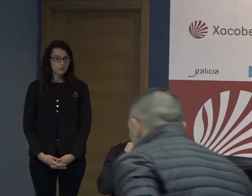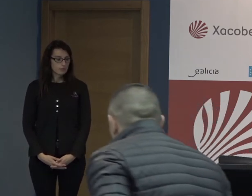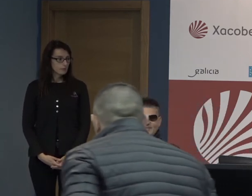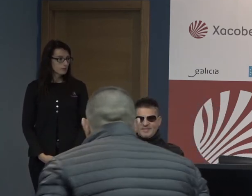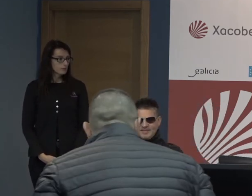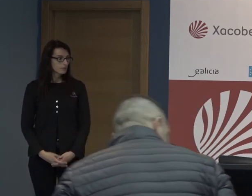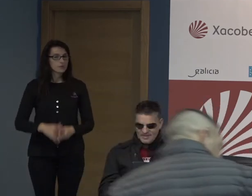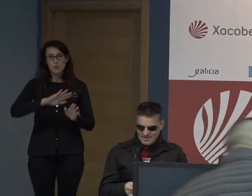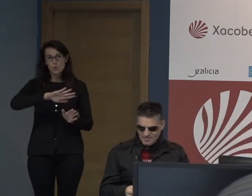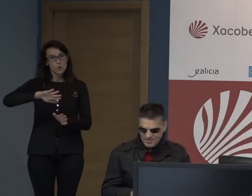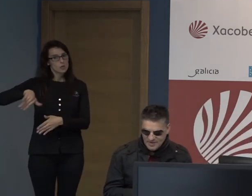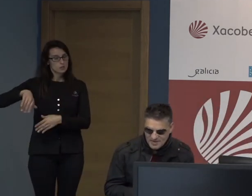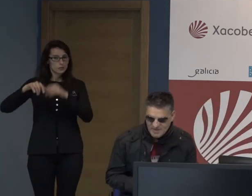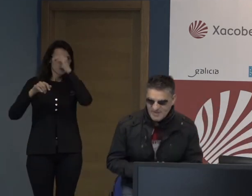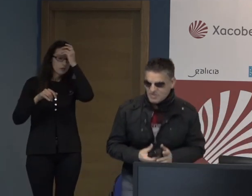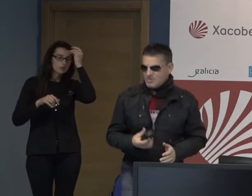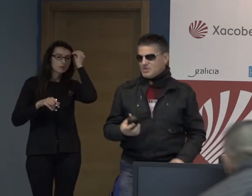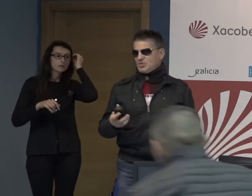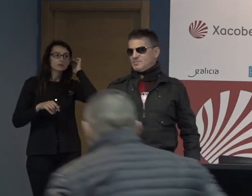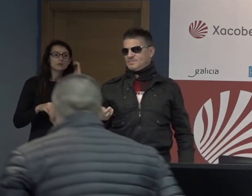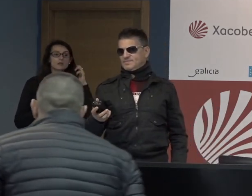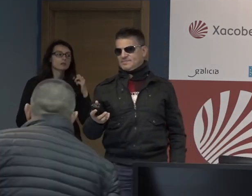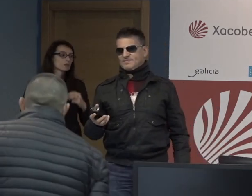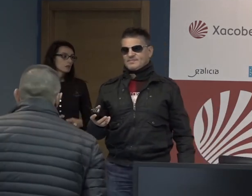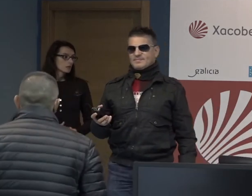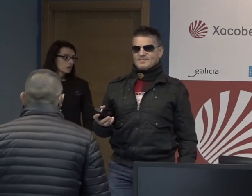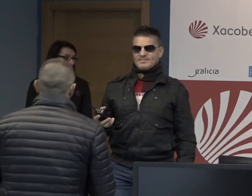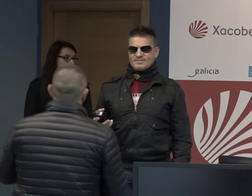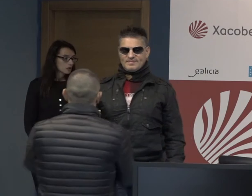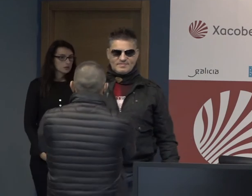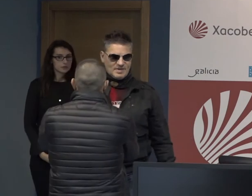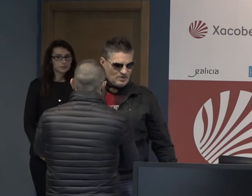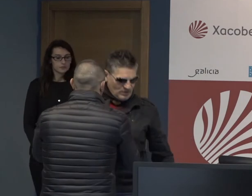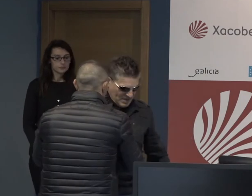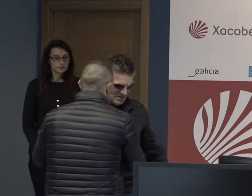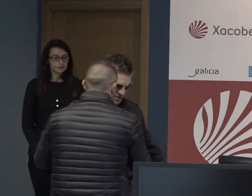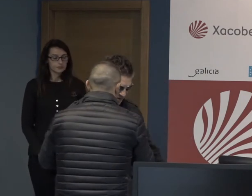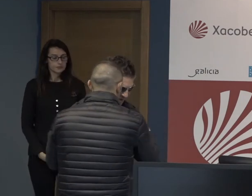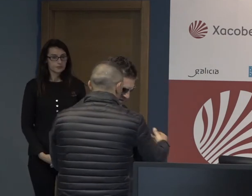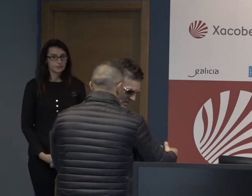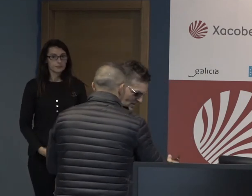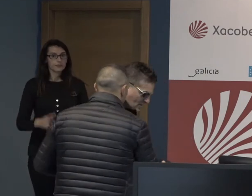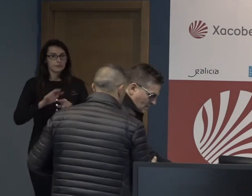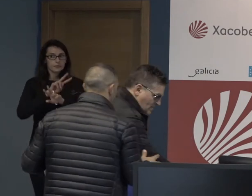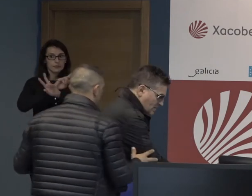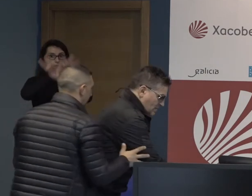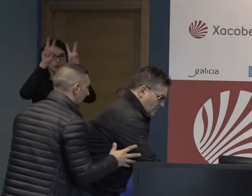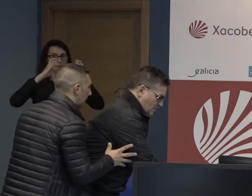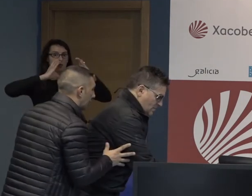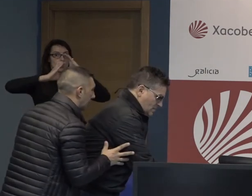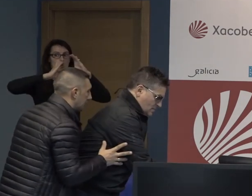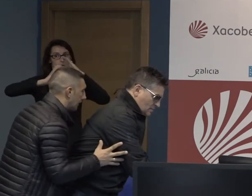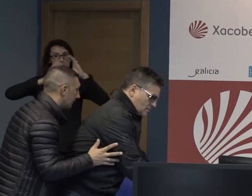Por último, pues esto, y dentro del tema comunicado, si tenemos personas sordas, y como ejemplo de tecnología que